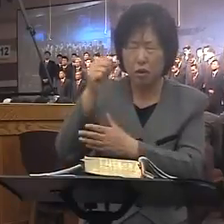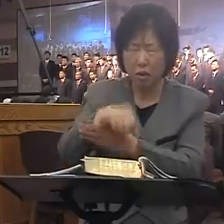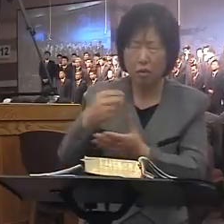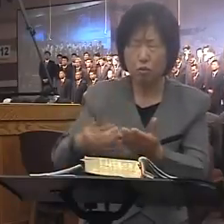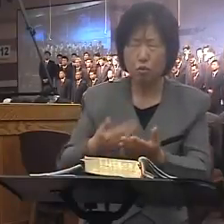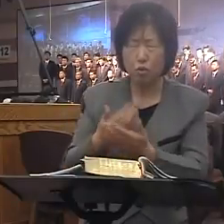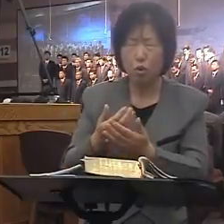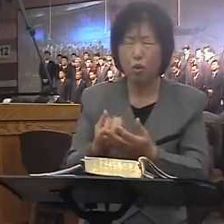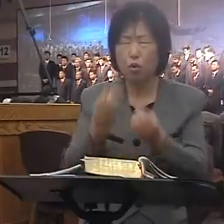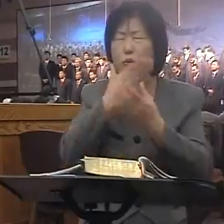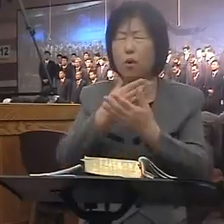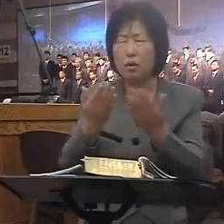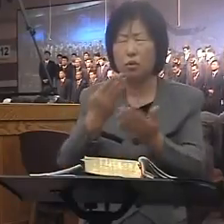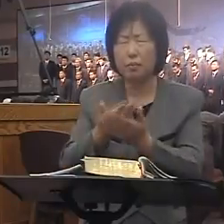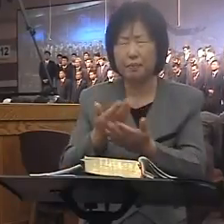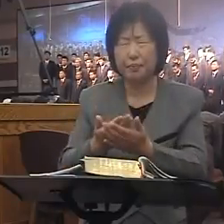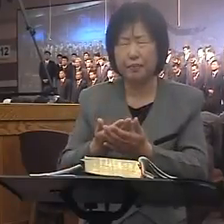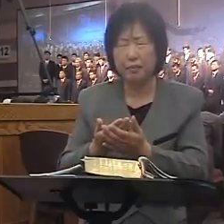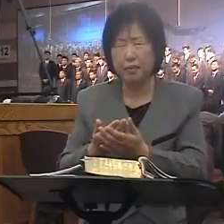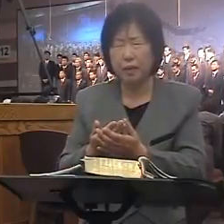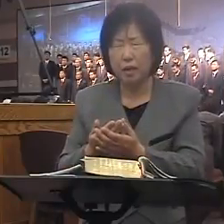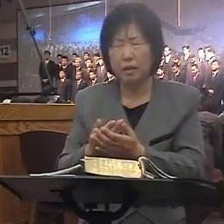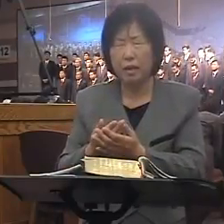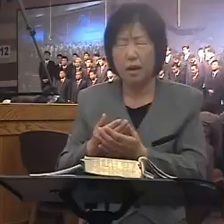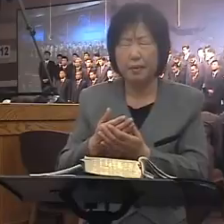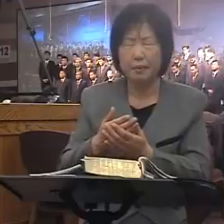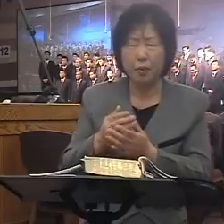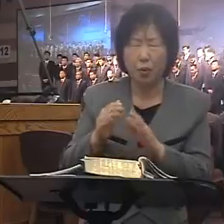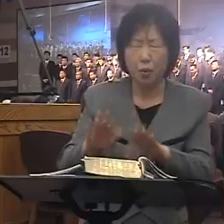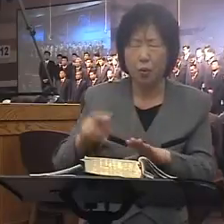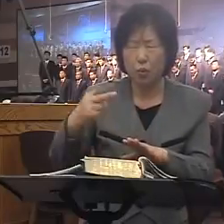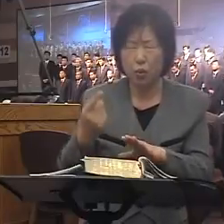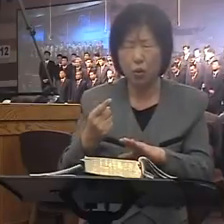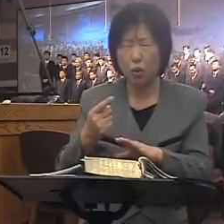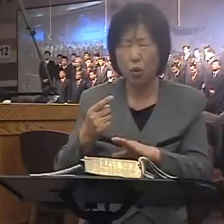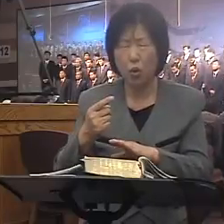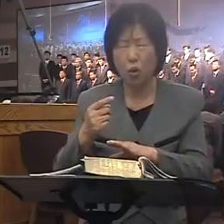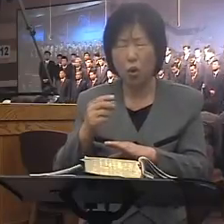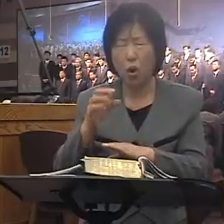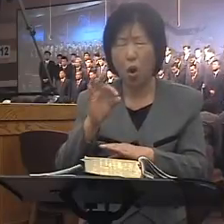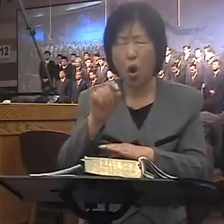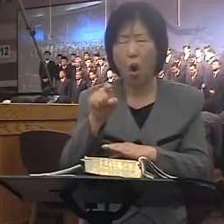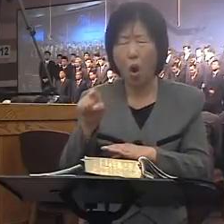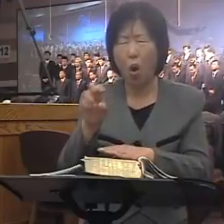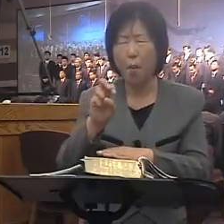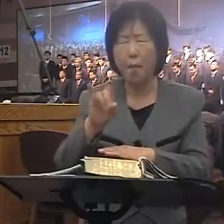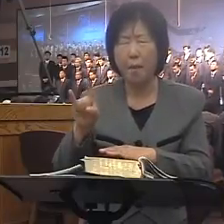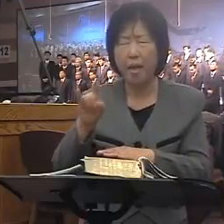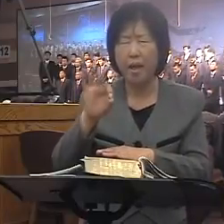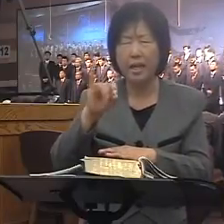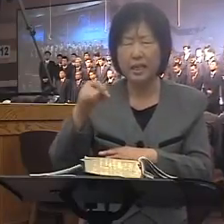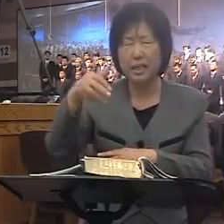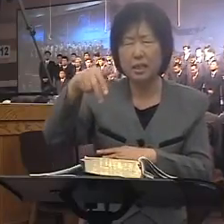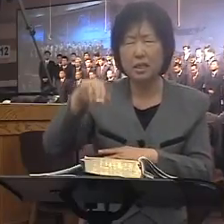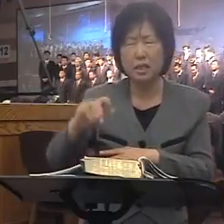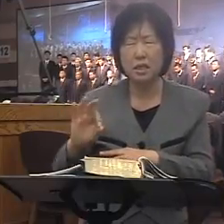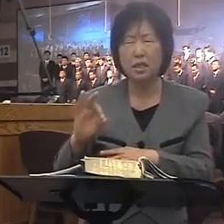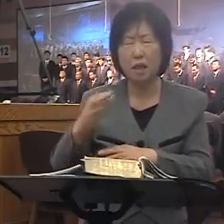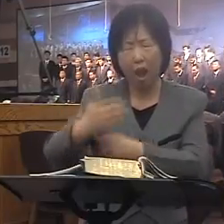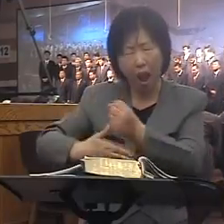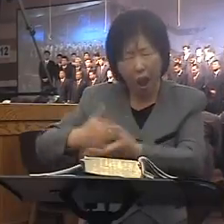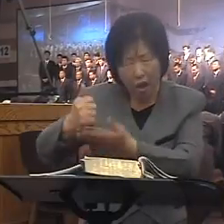터프 그레이스도 어메이징 그레이스를 믿사와 오늘도 어메이징 그레이스를 주신 하나님께 영광과 찬양을